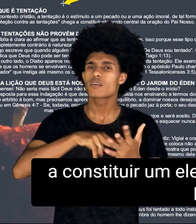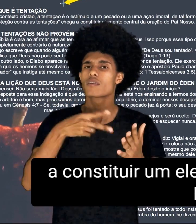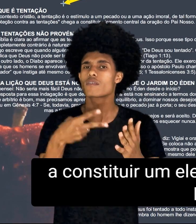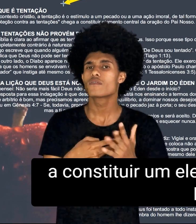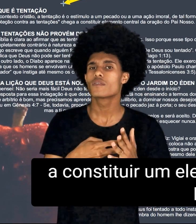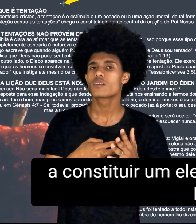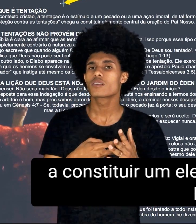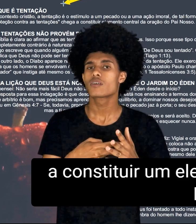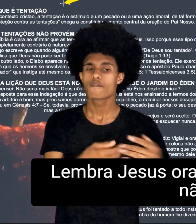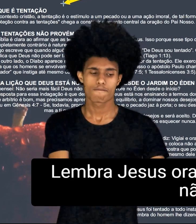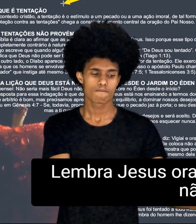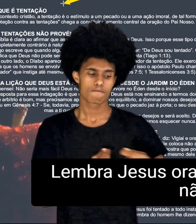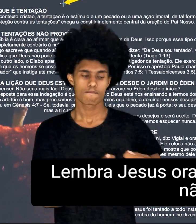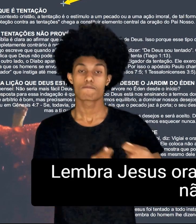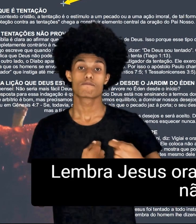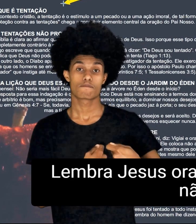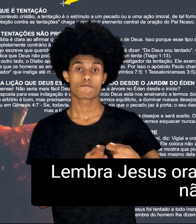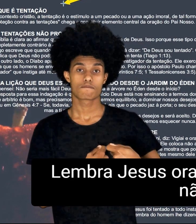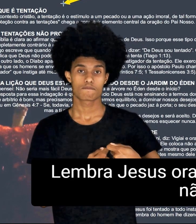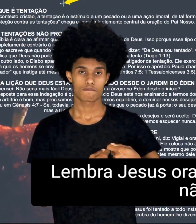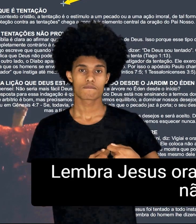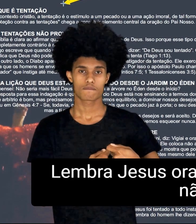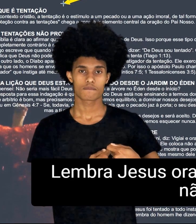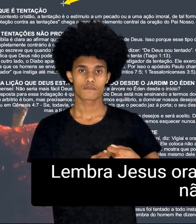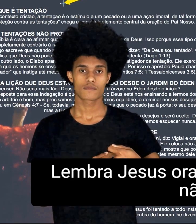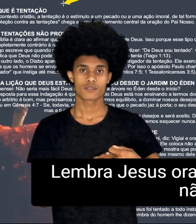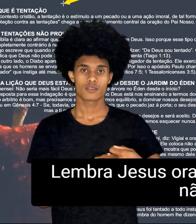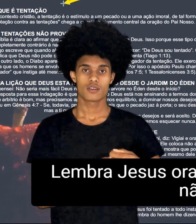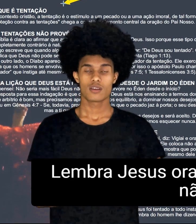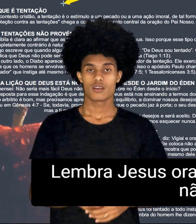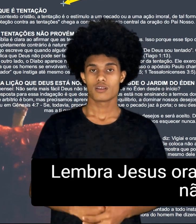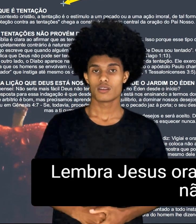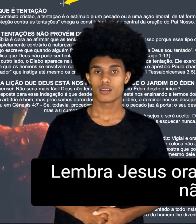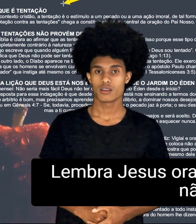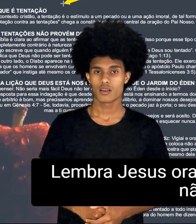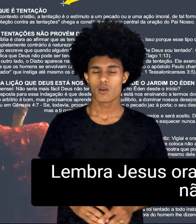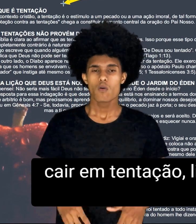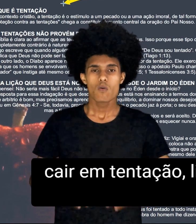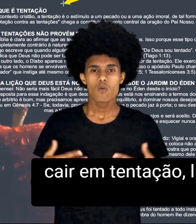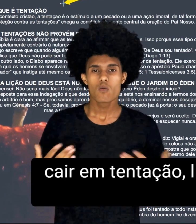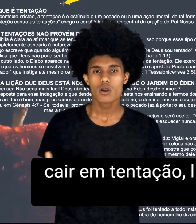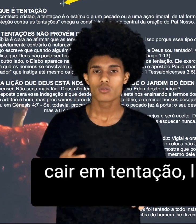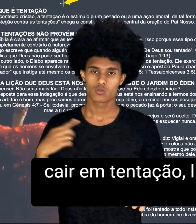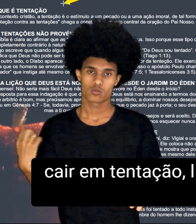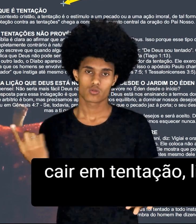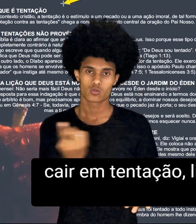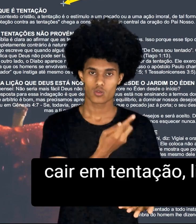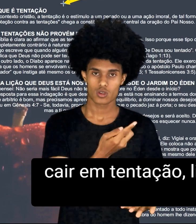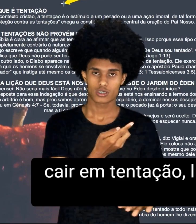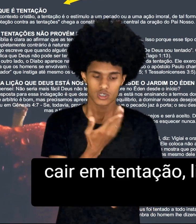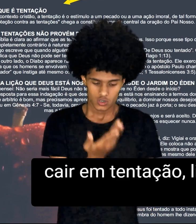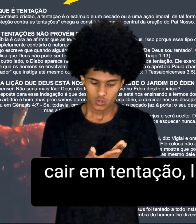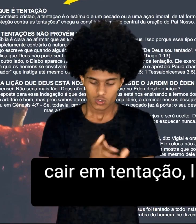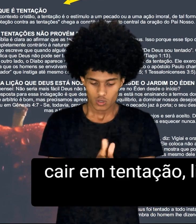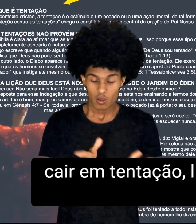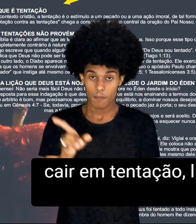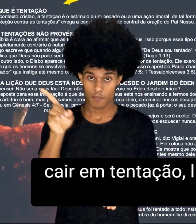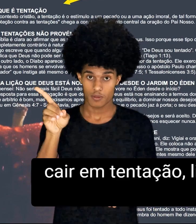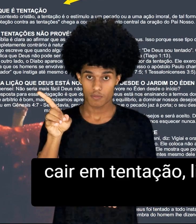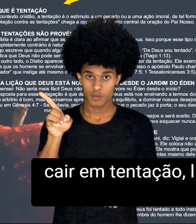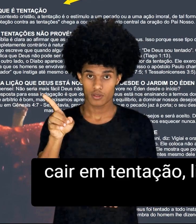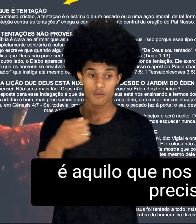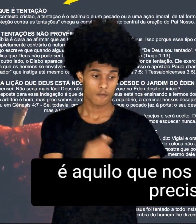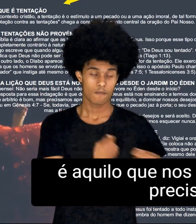elemento central da oração do Pai Nosso. Lembra Jesus orando? Ele fala assim, Pai, mas não nos deixe cair em tentação, livra-nos do mal. Então,